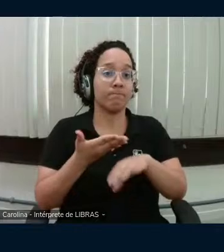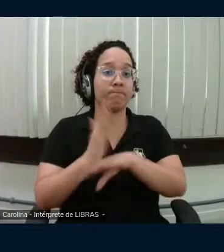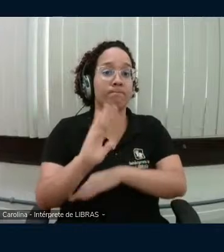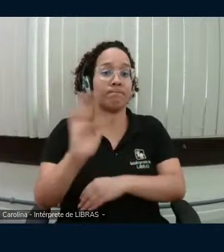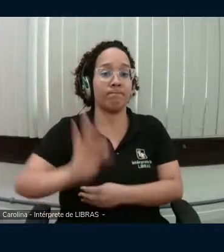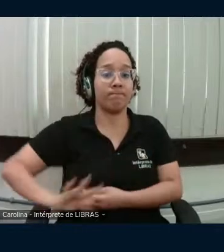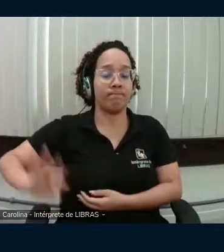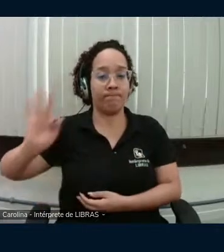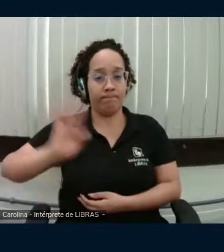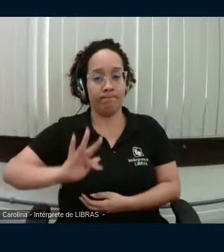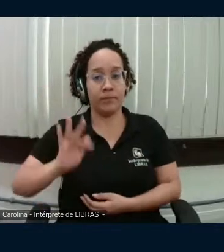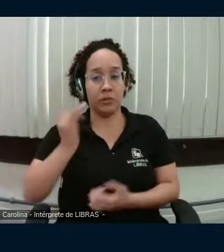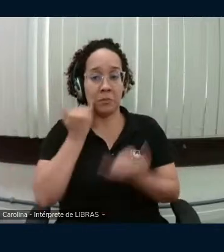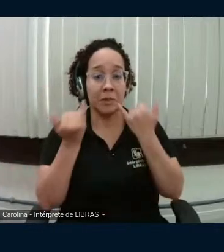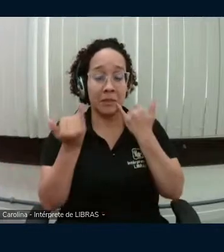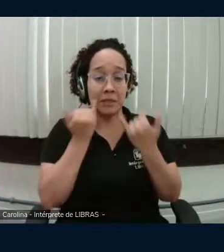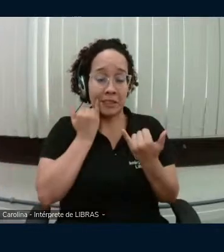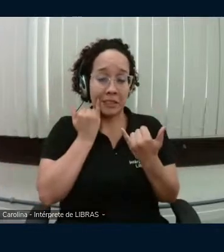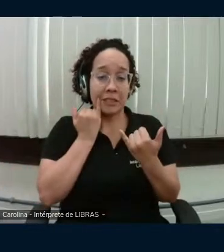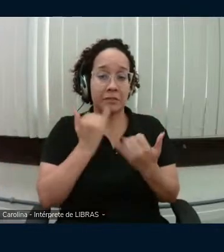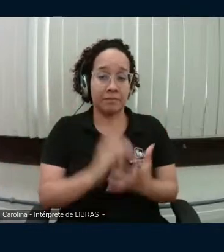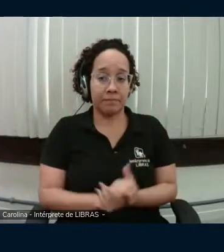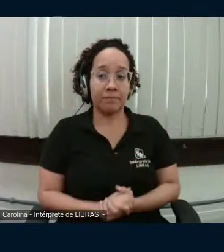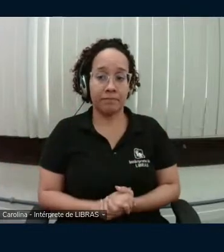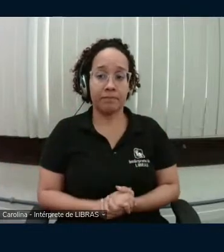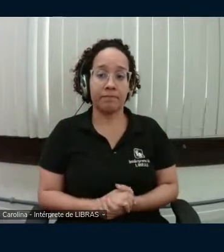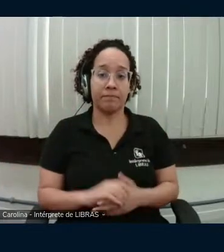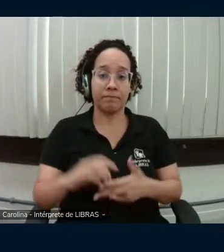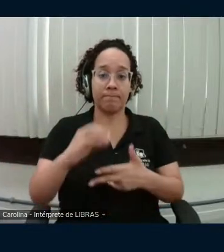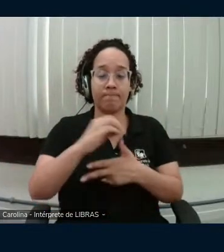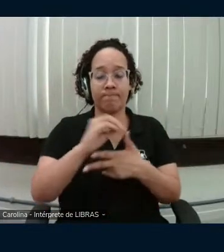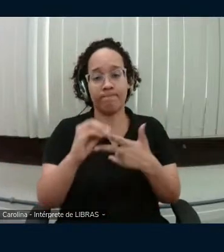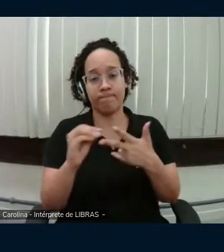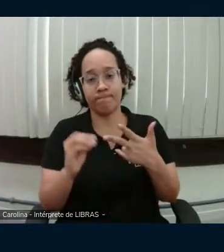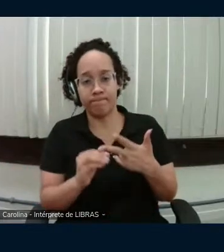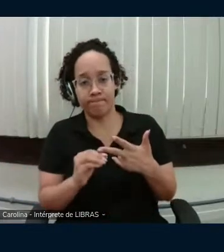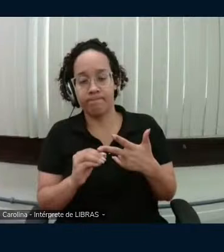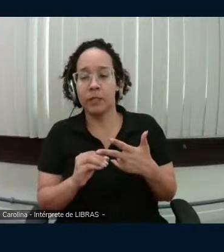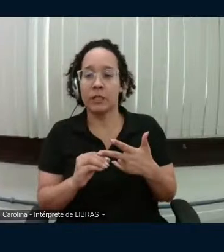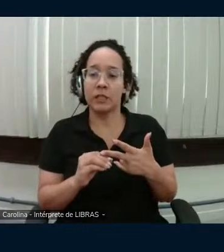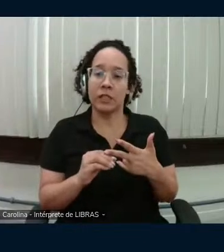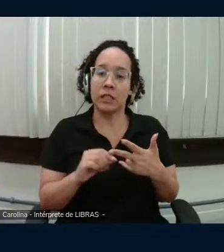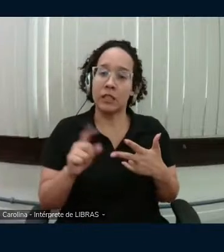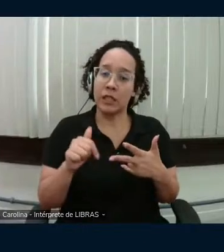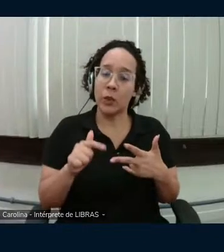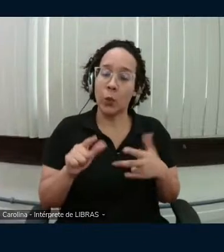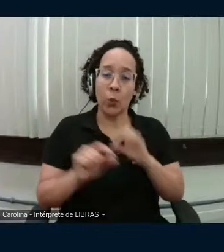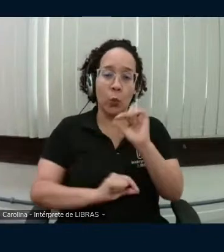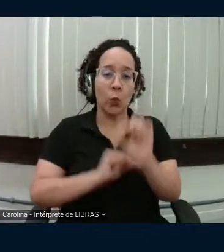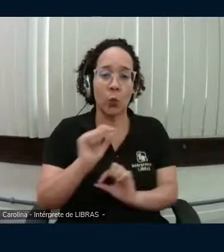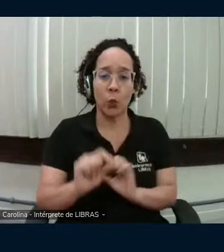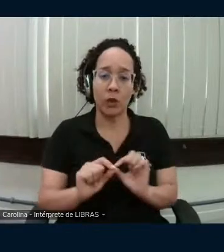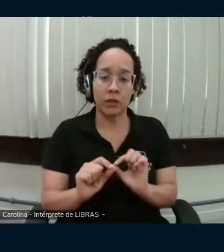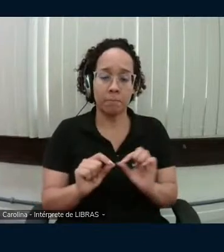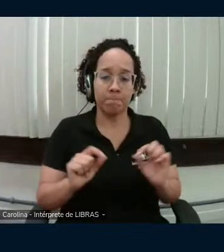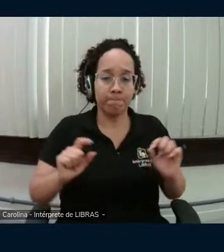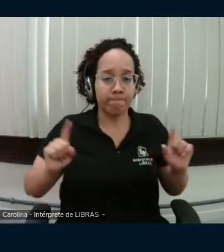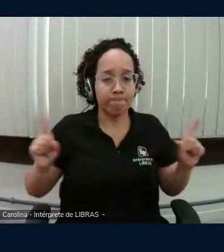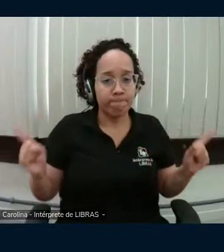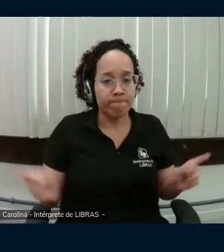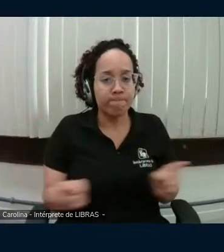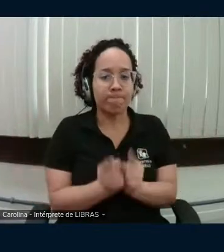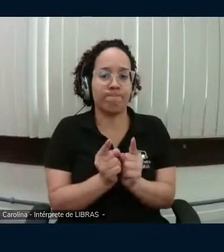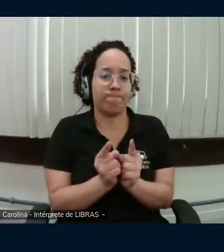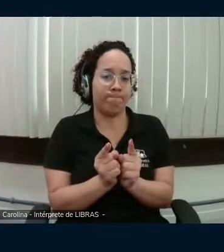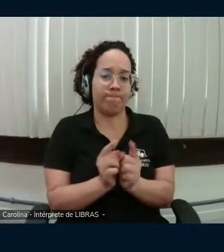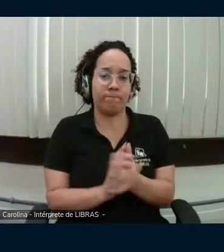dado gravíssimo. E o Enem, os vestibulares, são o filtro. Eles são a peneira, eles são o funil disso tudo. Então,